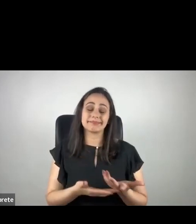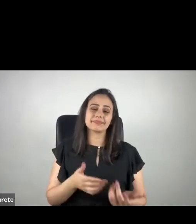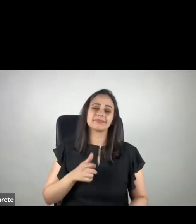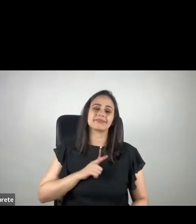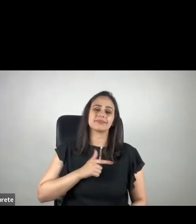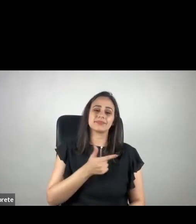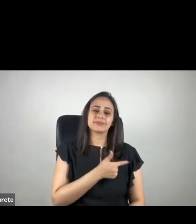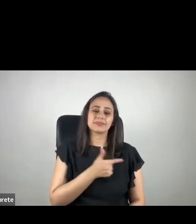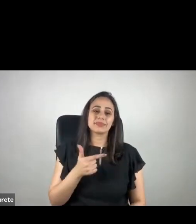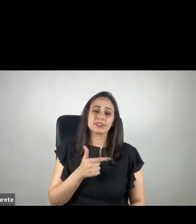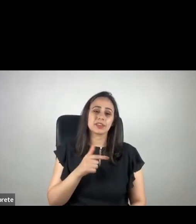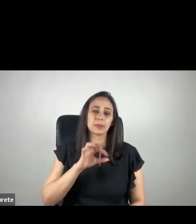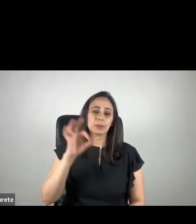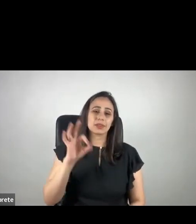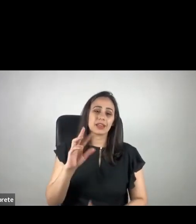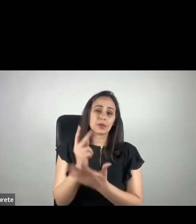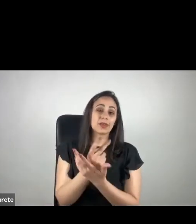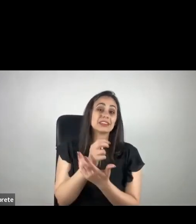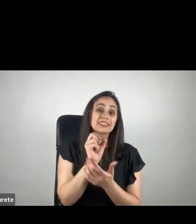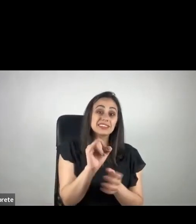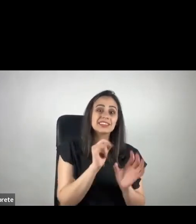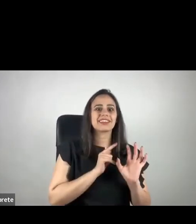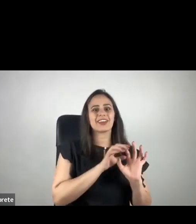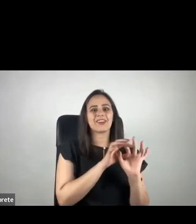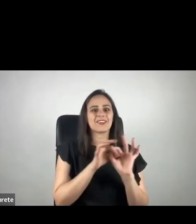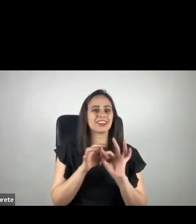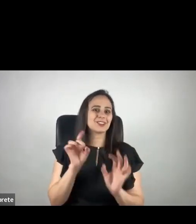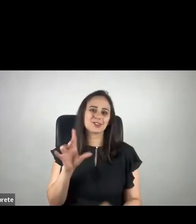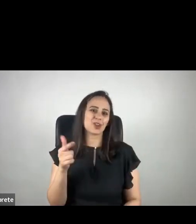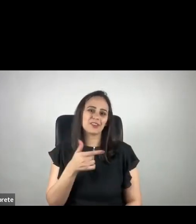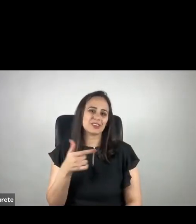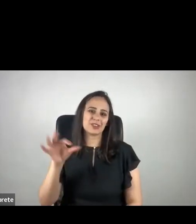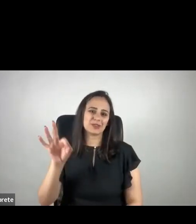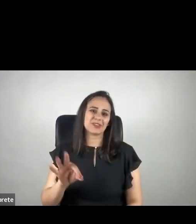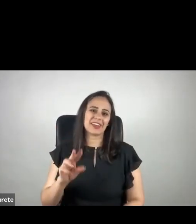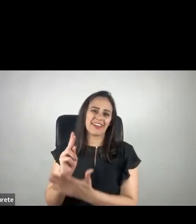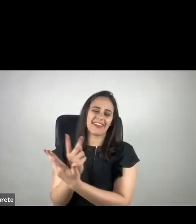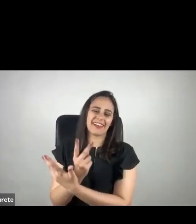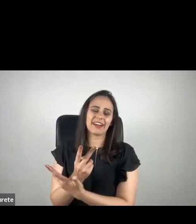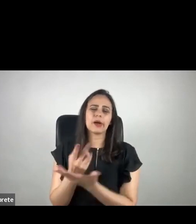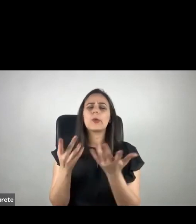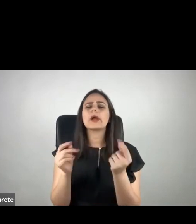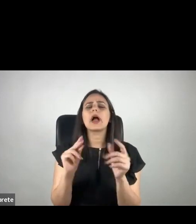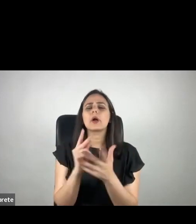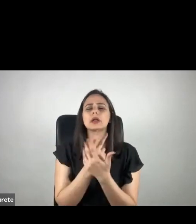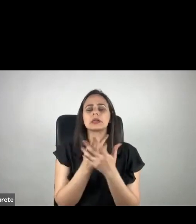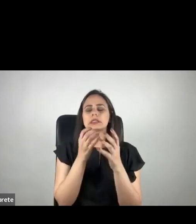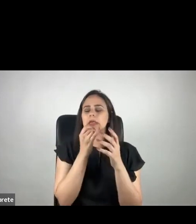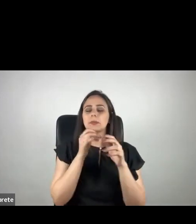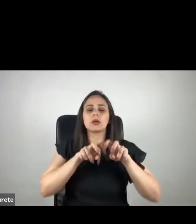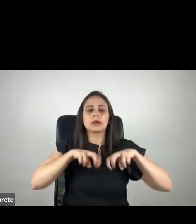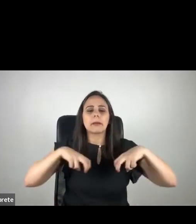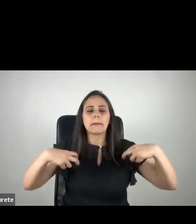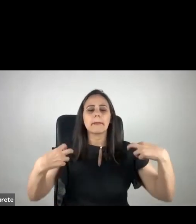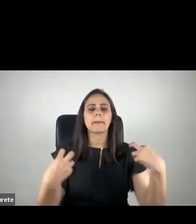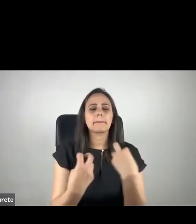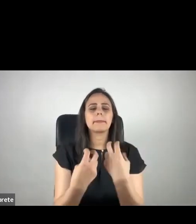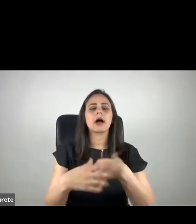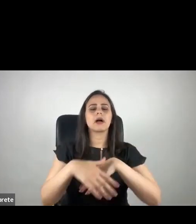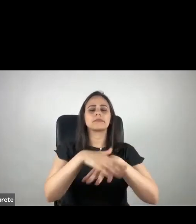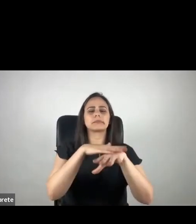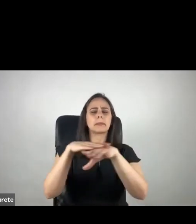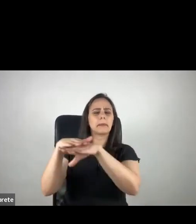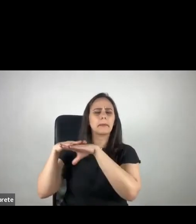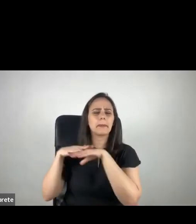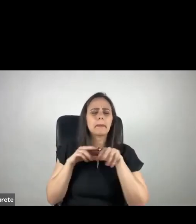22% de erro. O que é o contexto? E o que acontece muito em roda de grupo comigo? O pessoal está